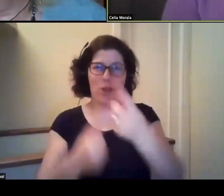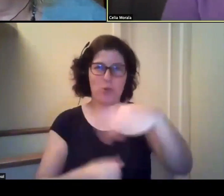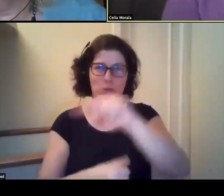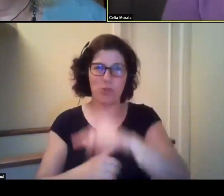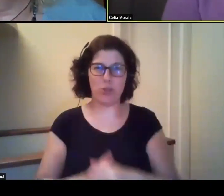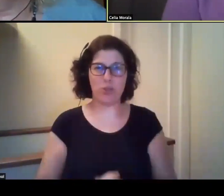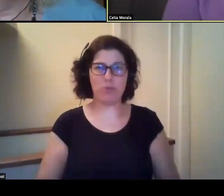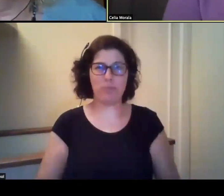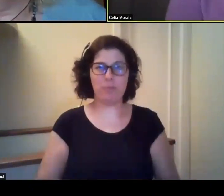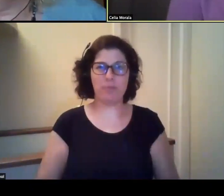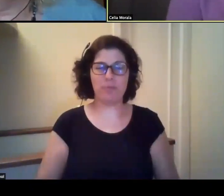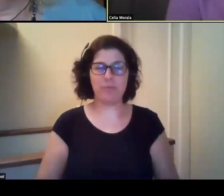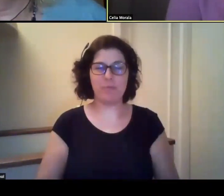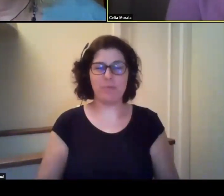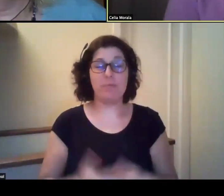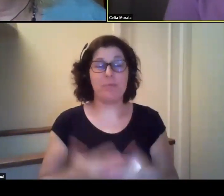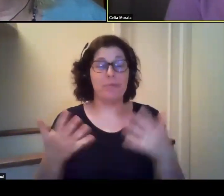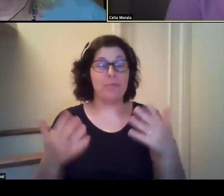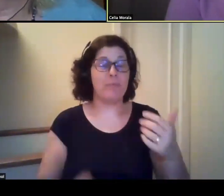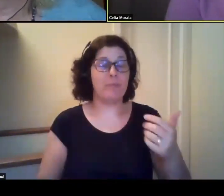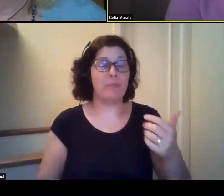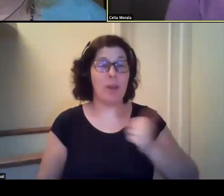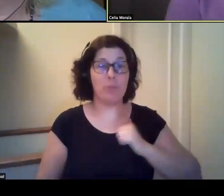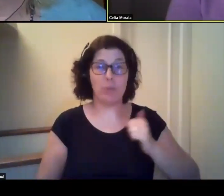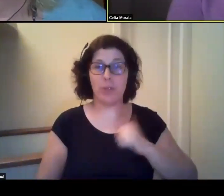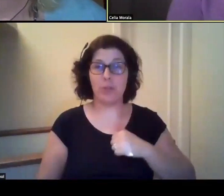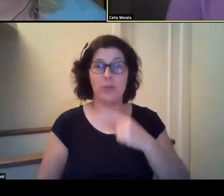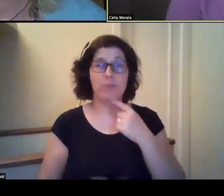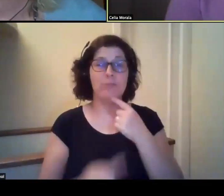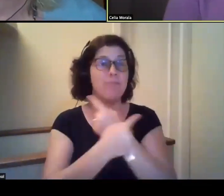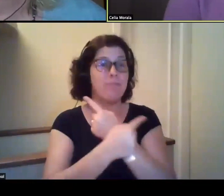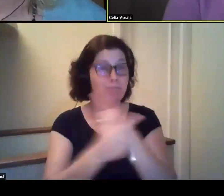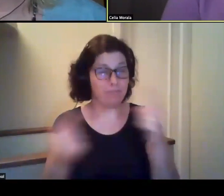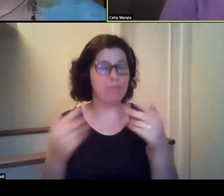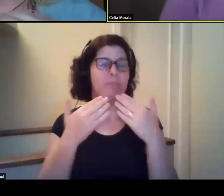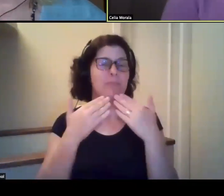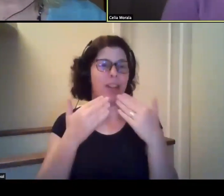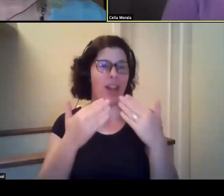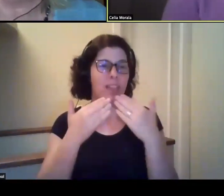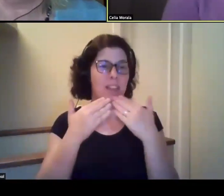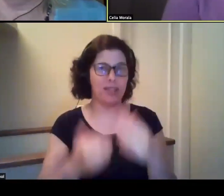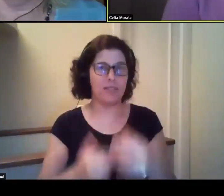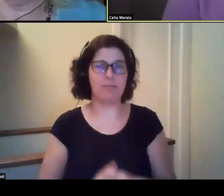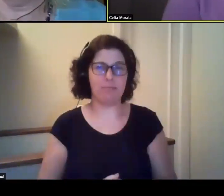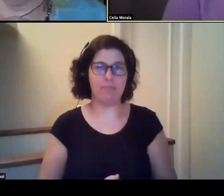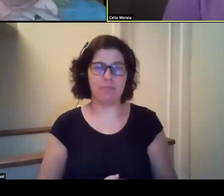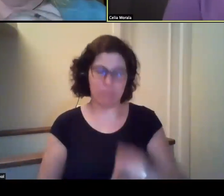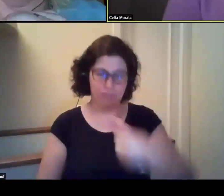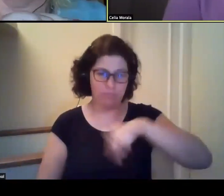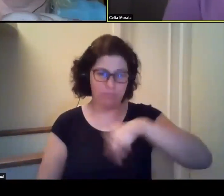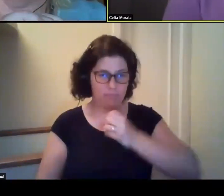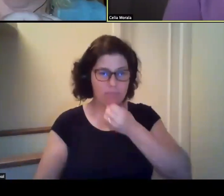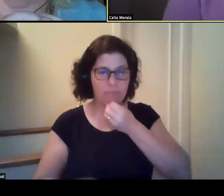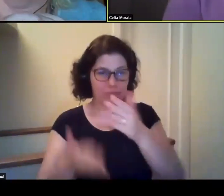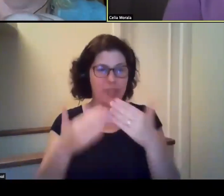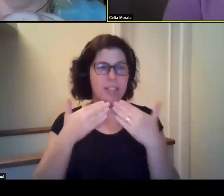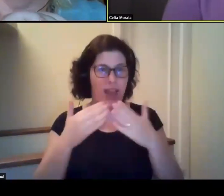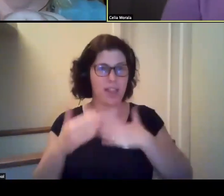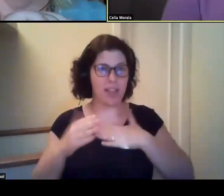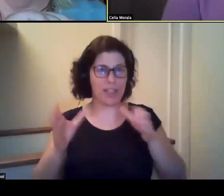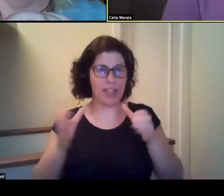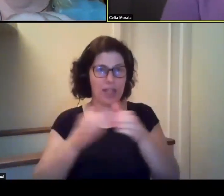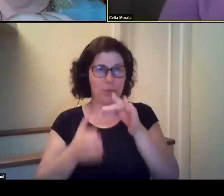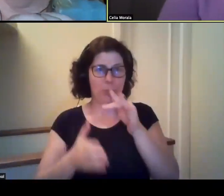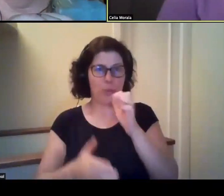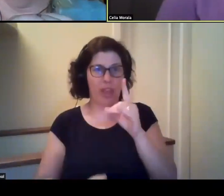Aprovechar para agradeceros a vosotros, darnos nuestro agradecimiento por parte de todo el equipo de FEDER, aunque